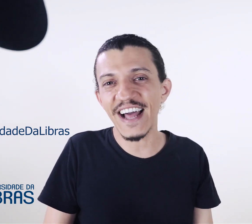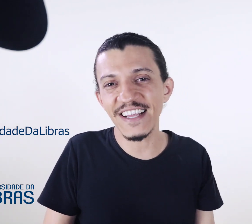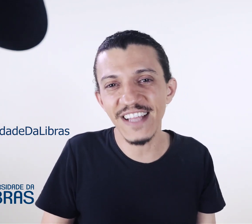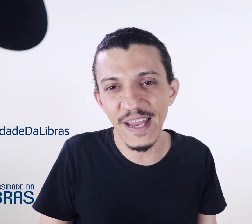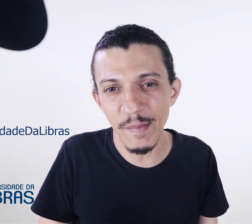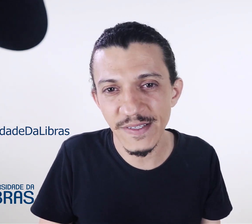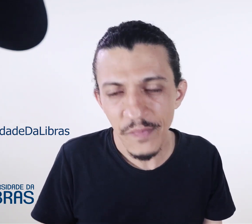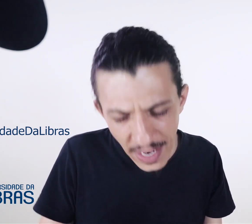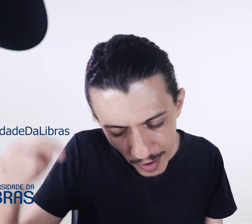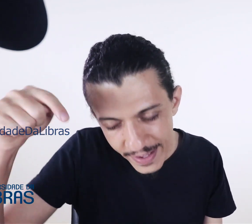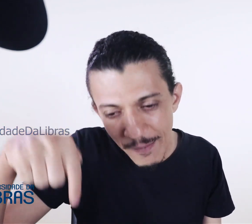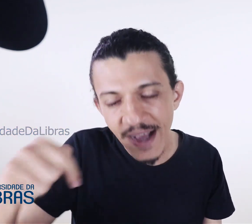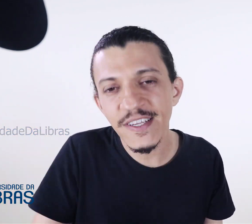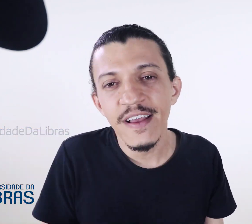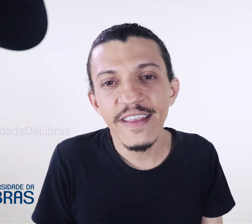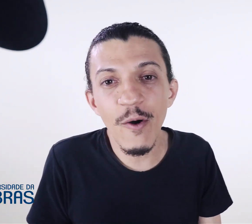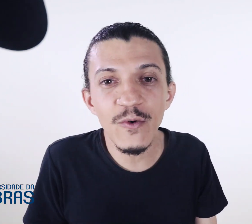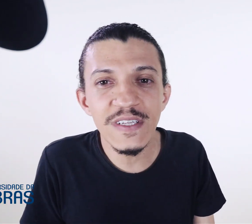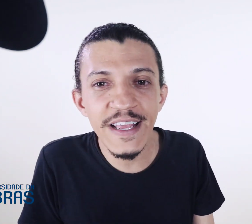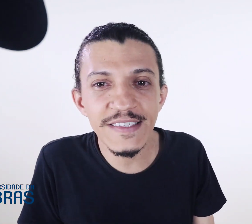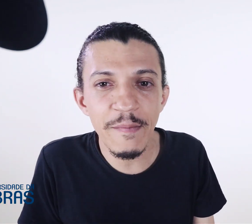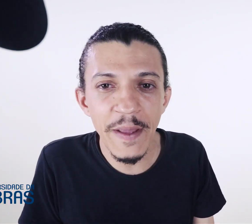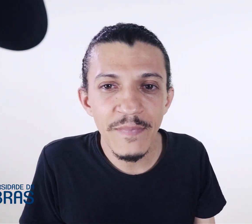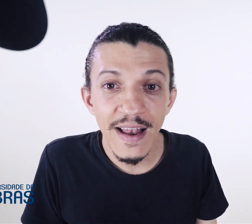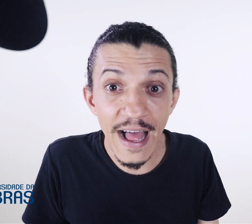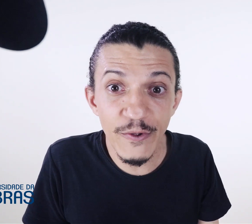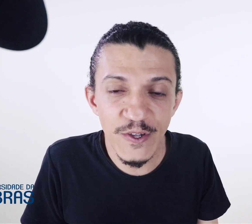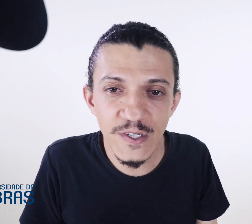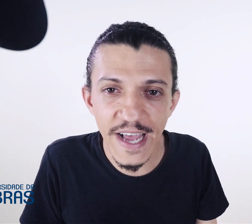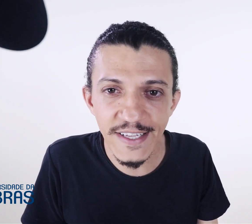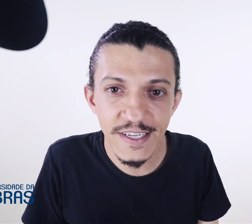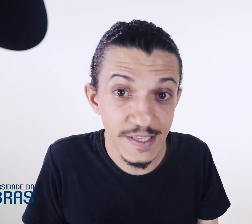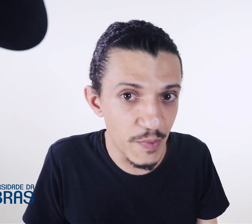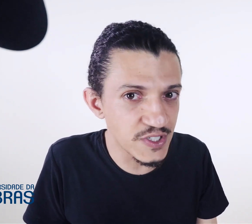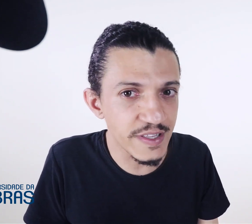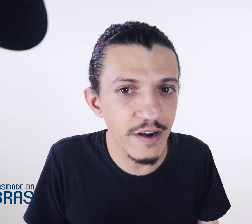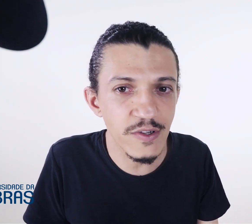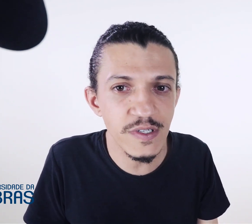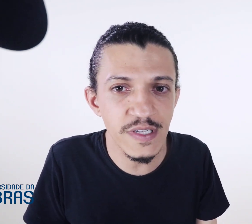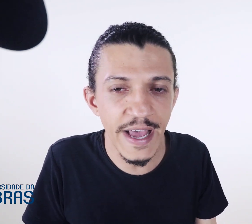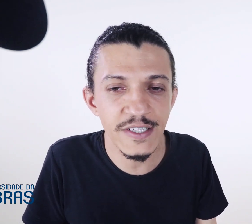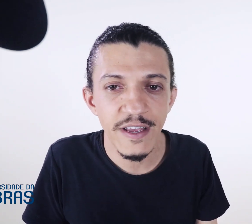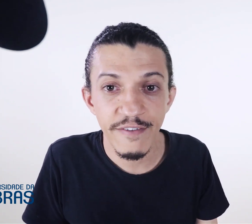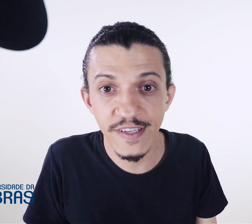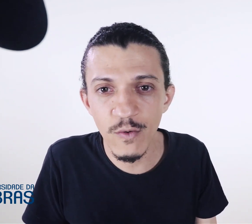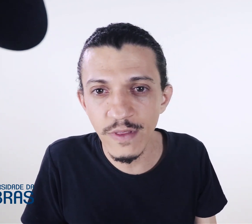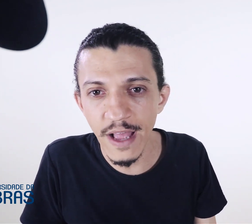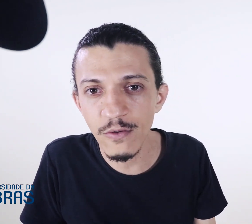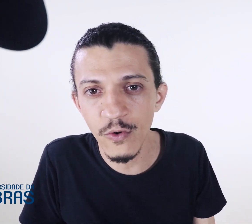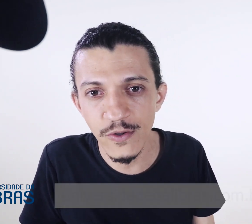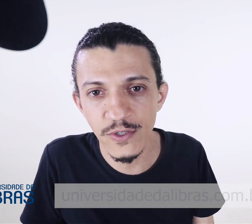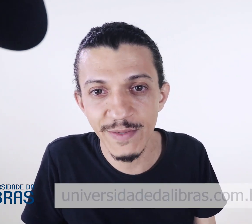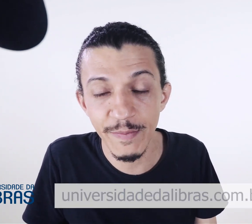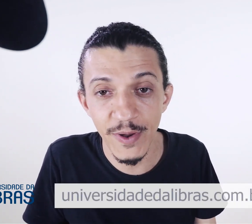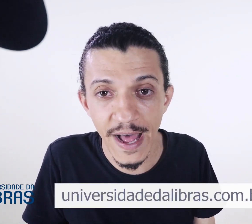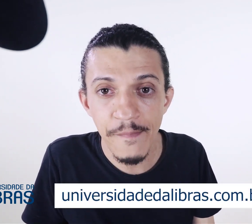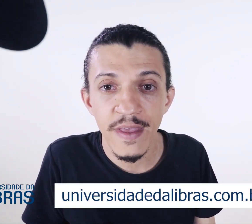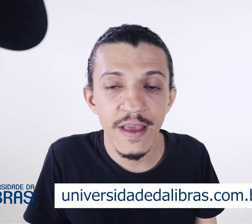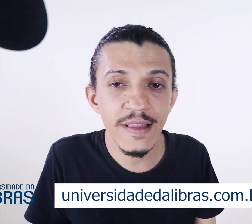@Universidade da Libras. Logo aqui abaixo tem alguns links também lá do nosso site. Você pode entrar no nosso site, fazer contato com o nosso time por lá e